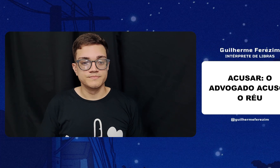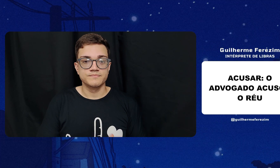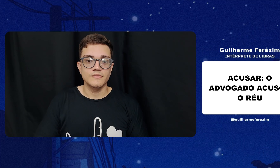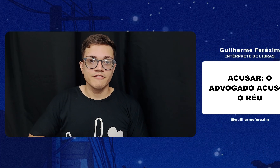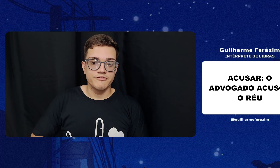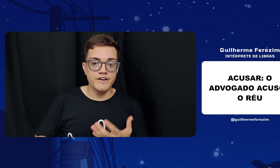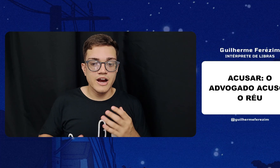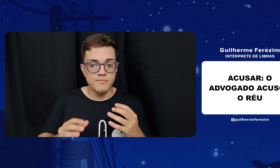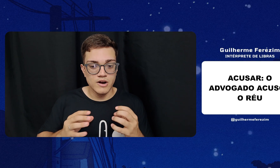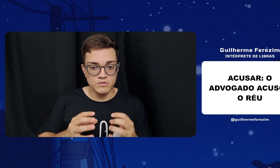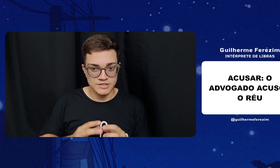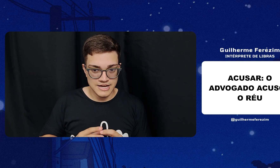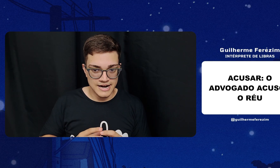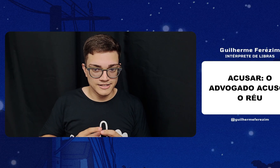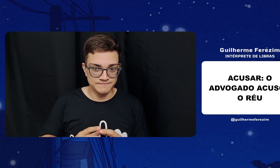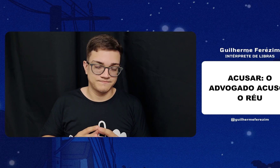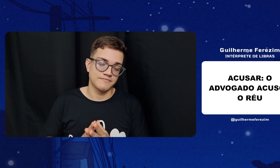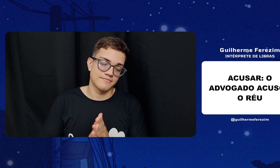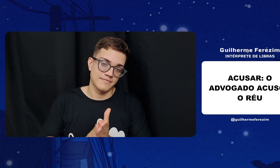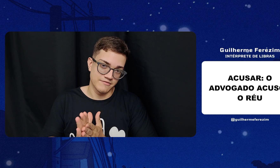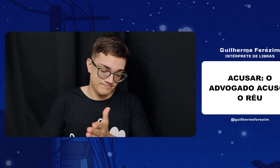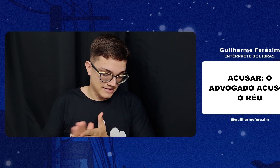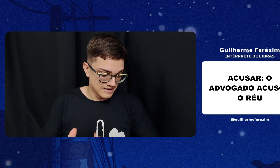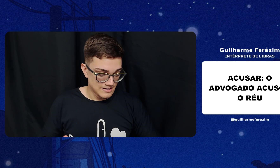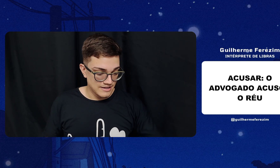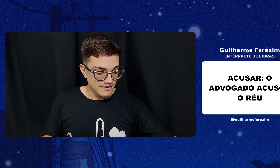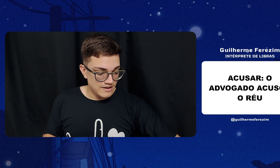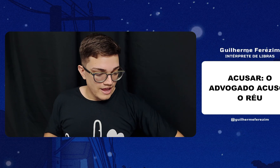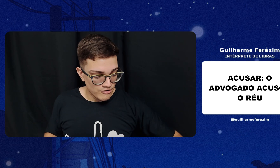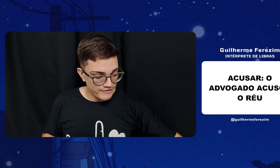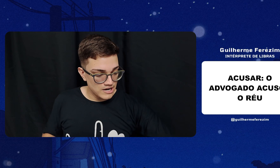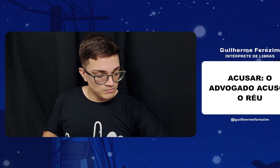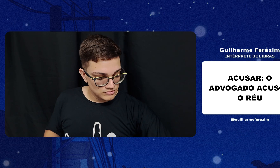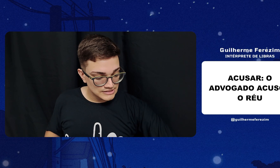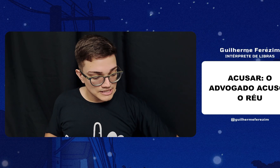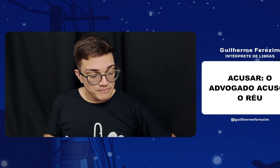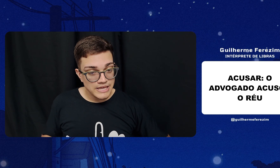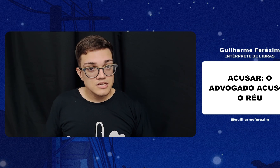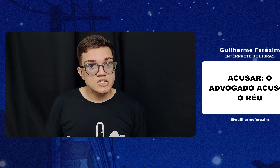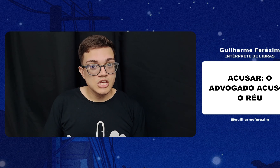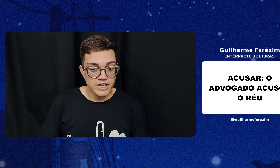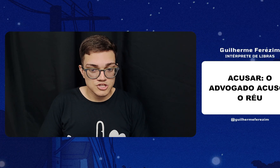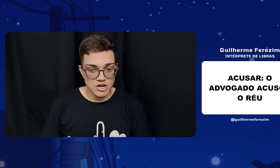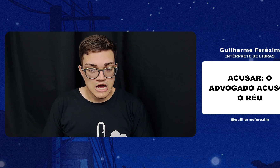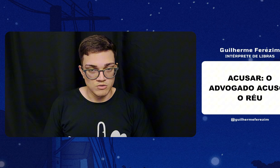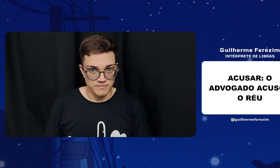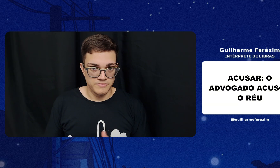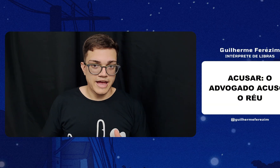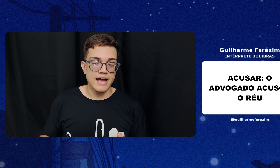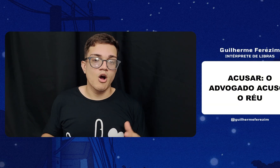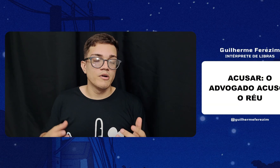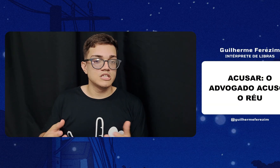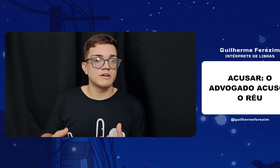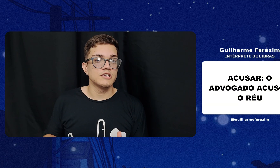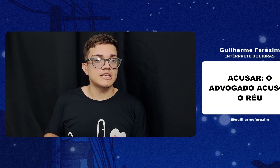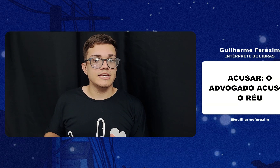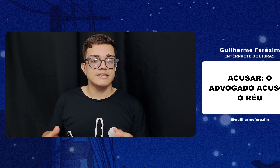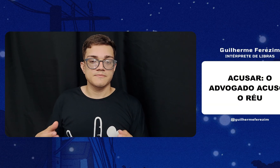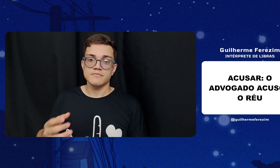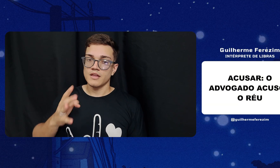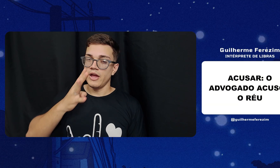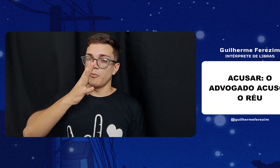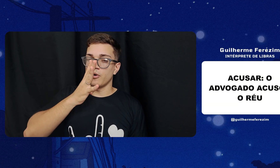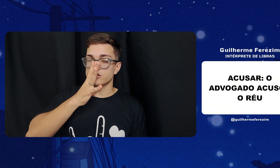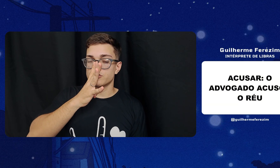Bom, verbo acusar é um verbo também direcional, tá? Como eu disse pra